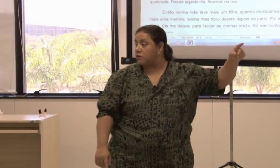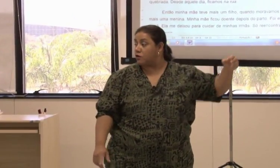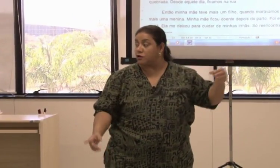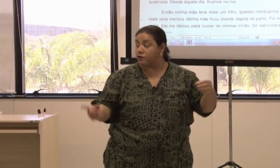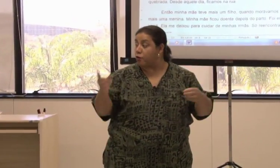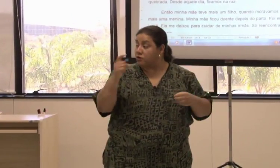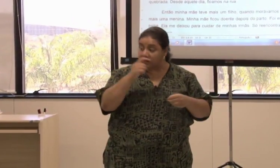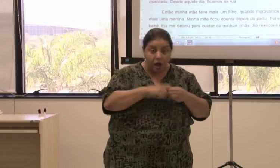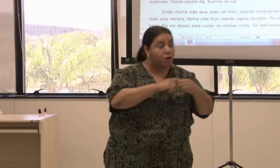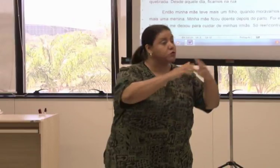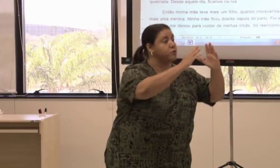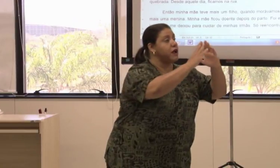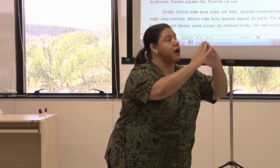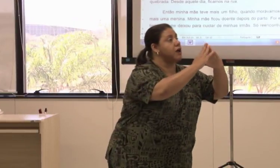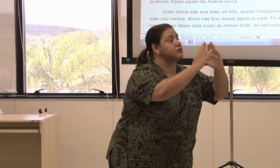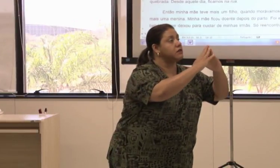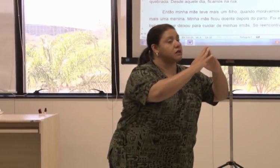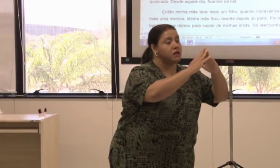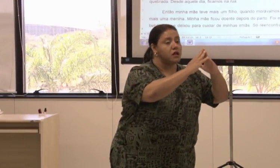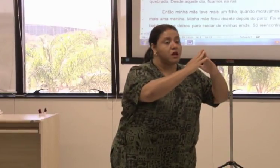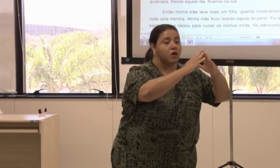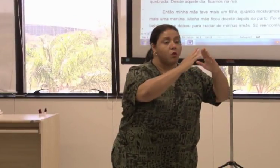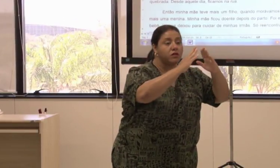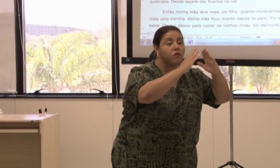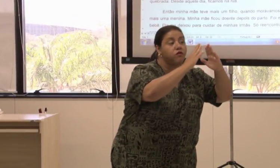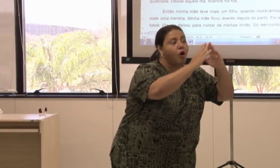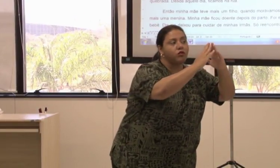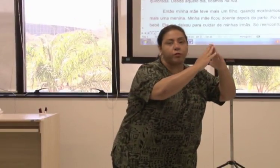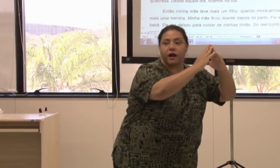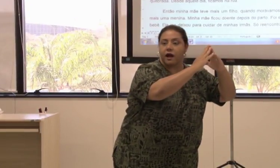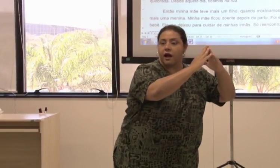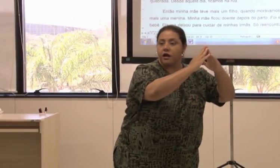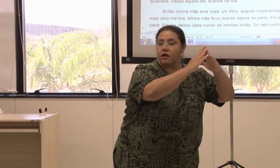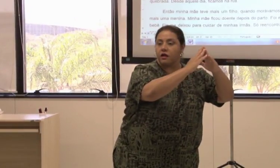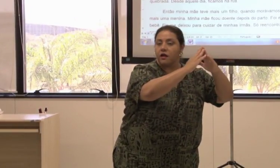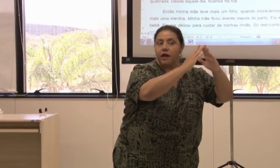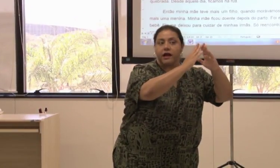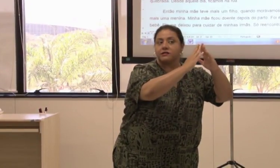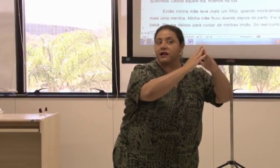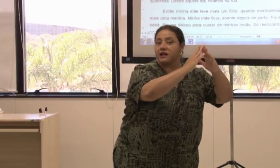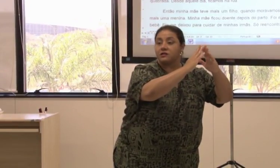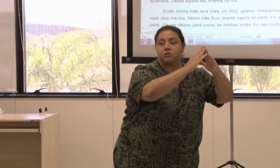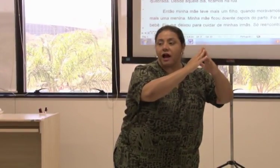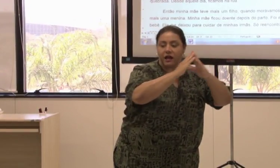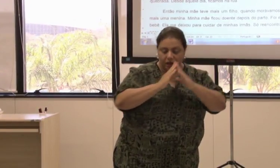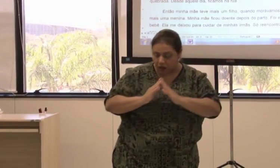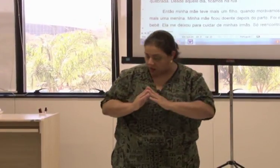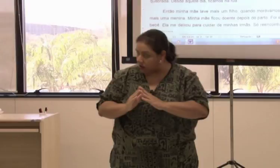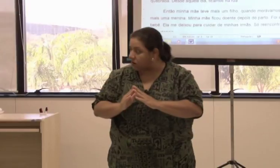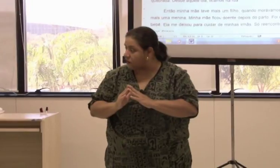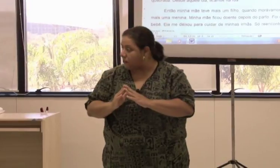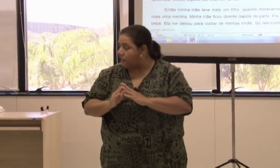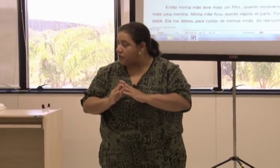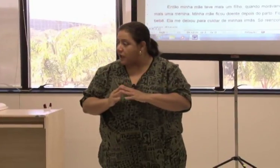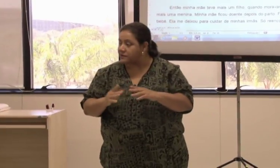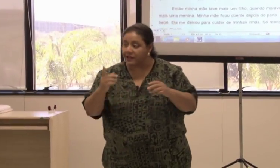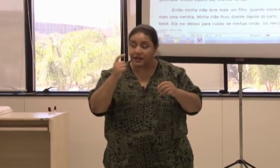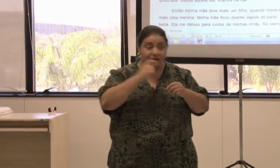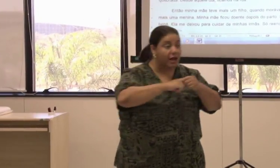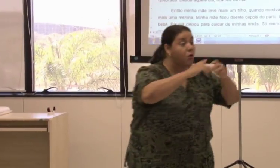Nós voltamos para casa. Quando eu volto para cá, essa casa não está aqui. Essa casa está